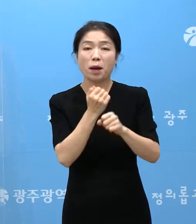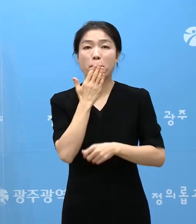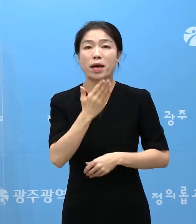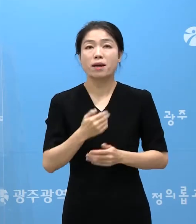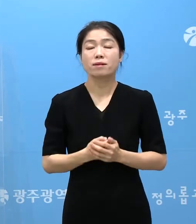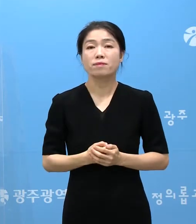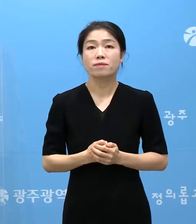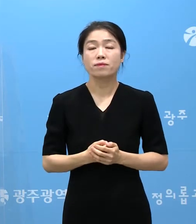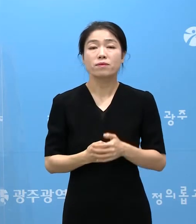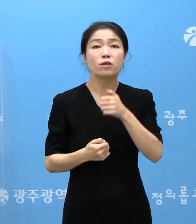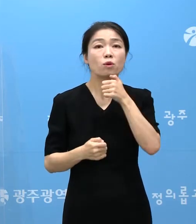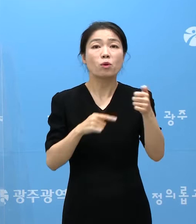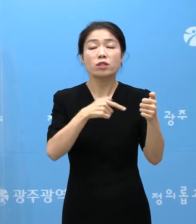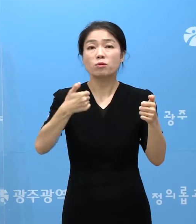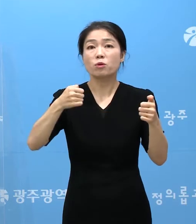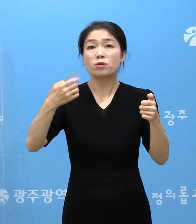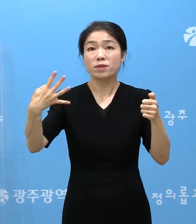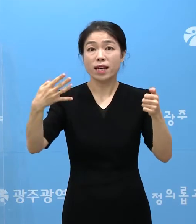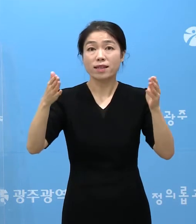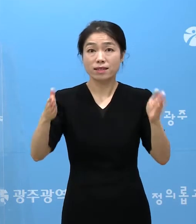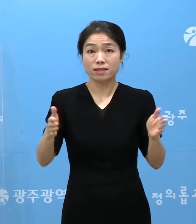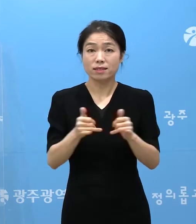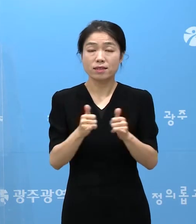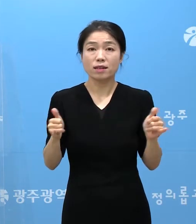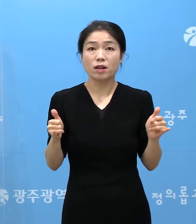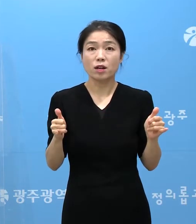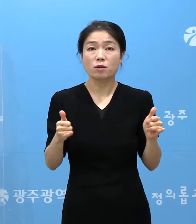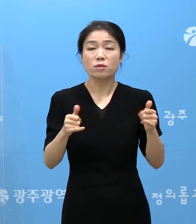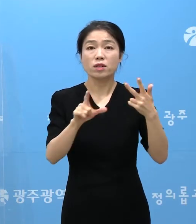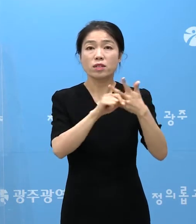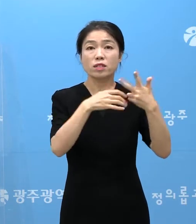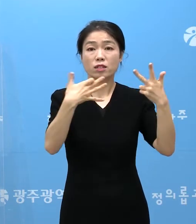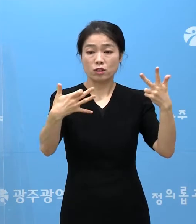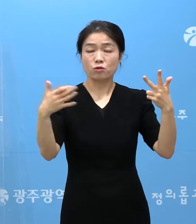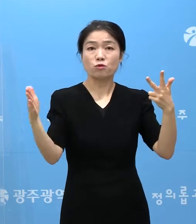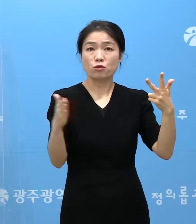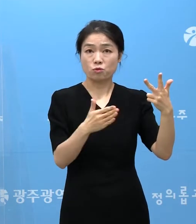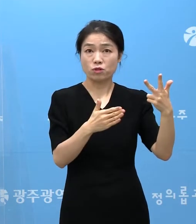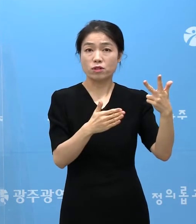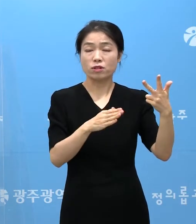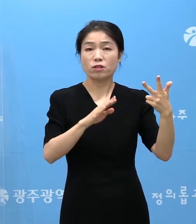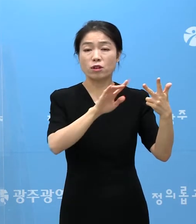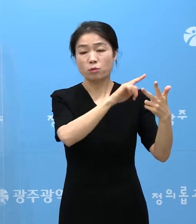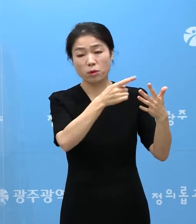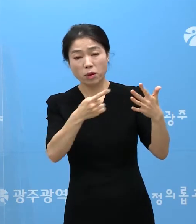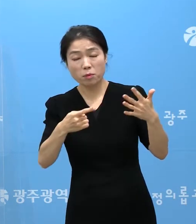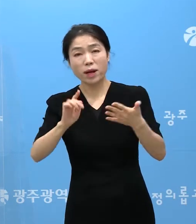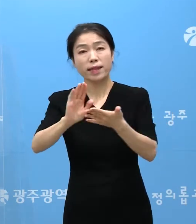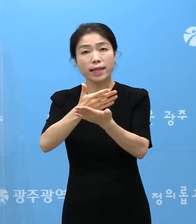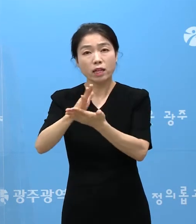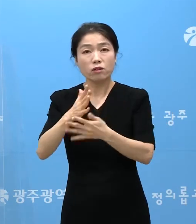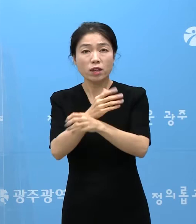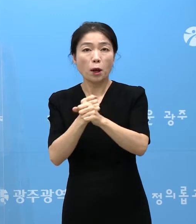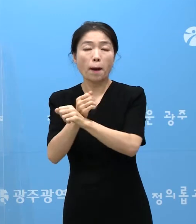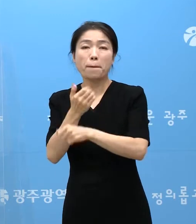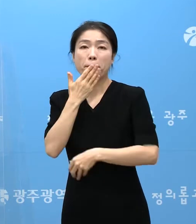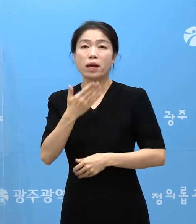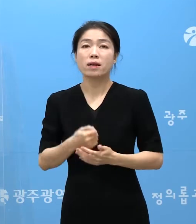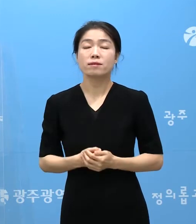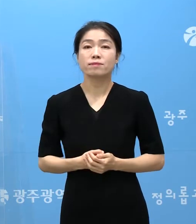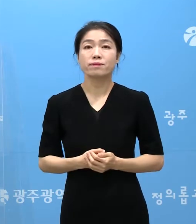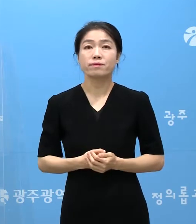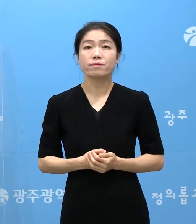됩니다. 50세에서 54세 연령층은 7월 19일부터 순차적으로 분산하여 예약을